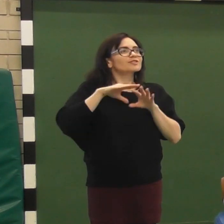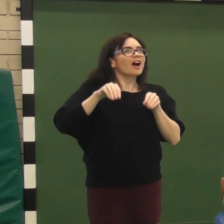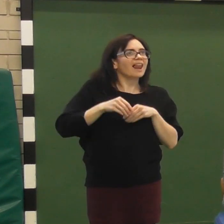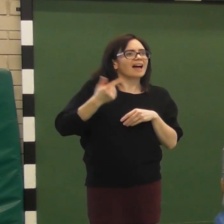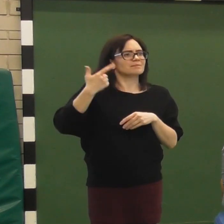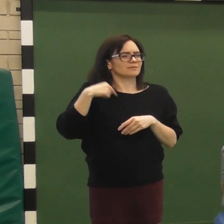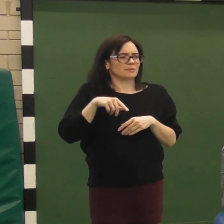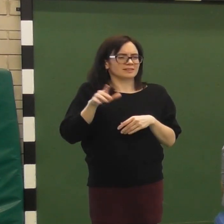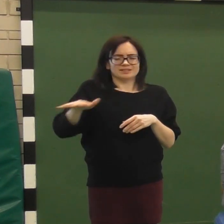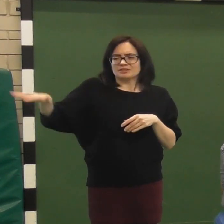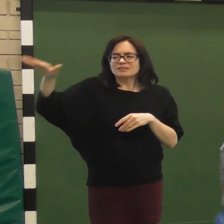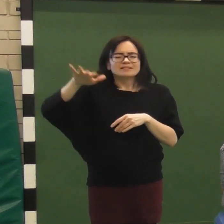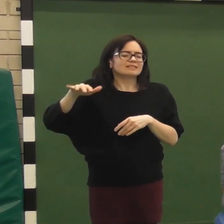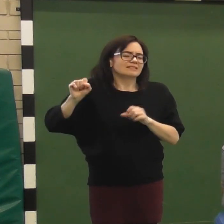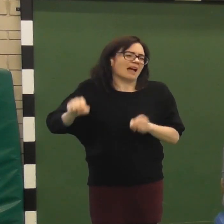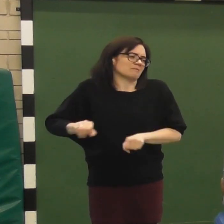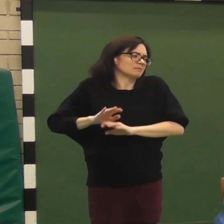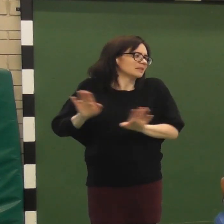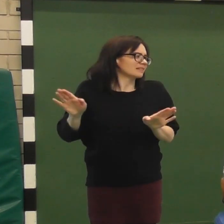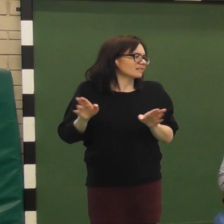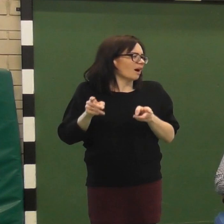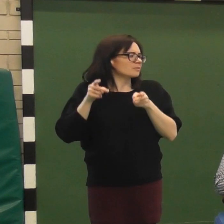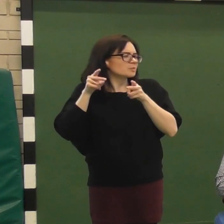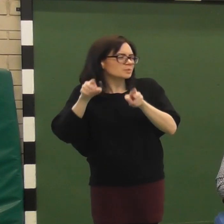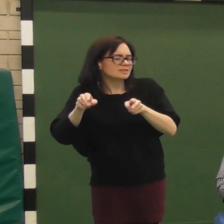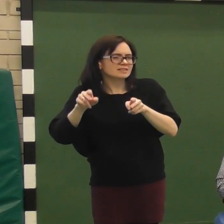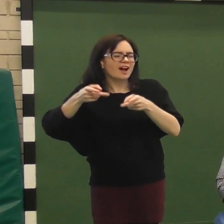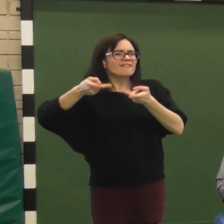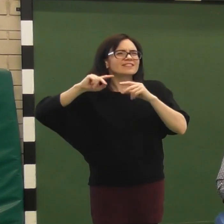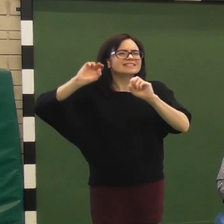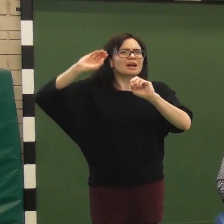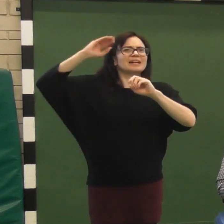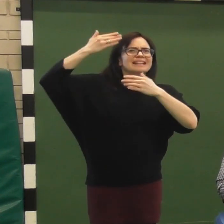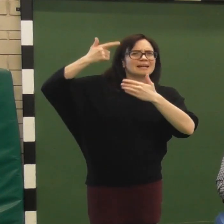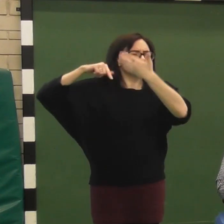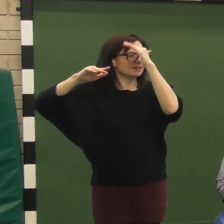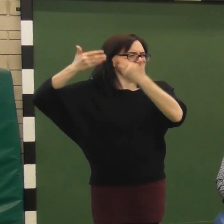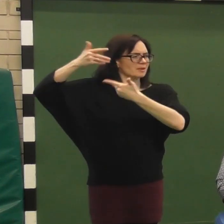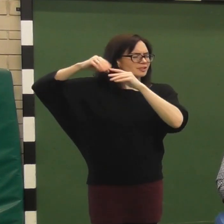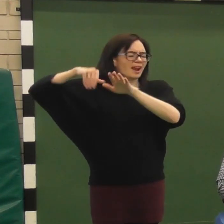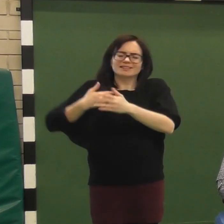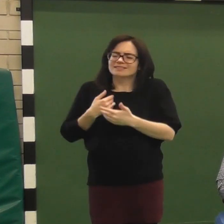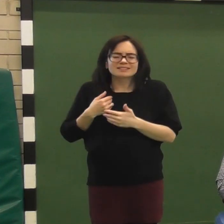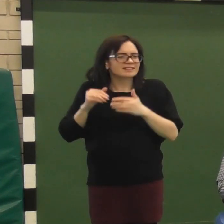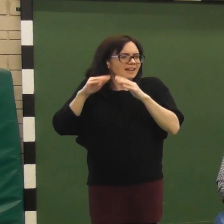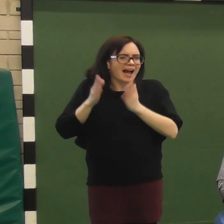és én nem bírtam ott az utcánk előtt, a házunk előtt nem tudtam